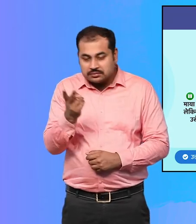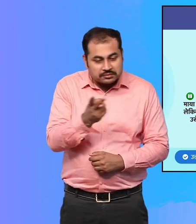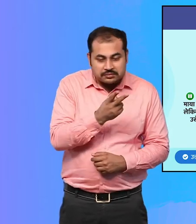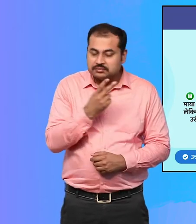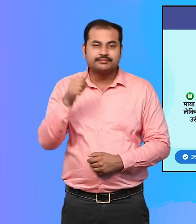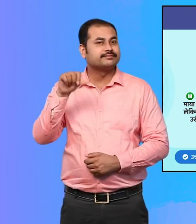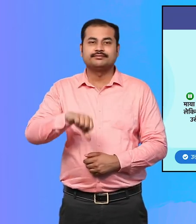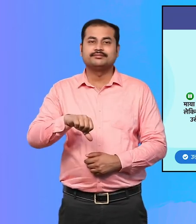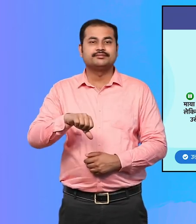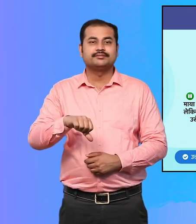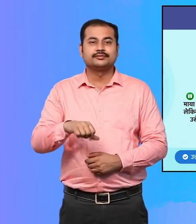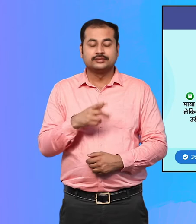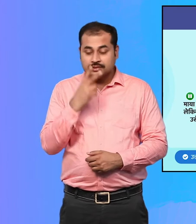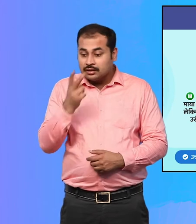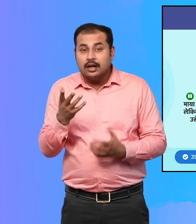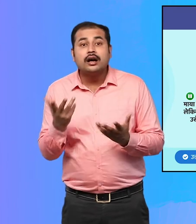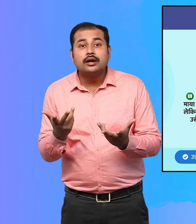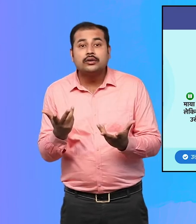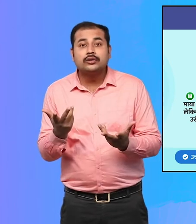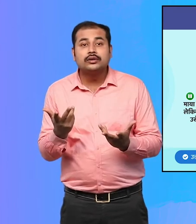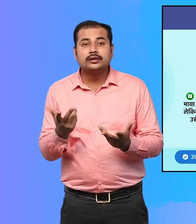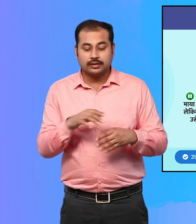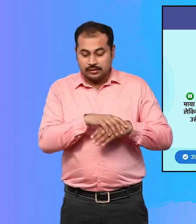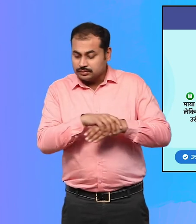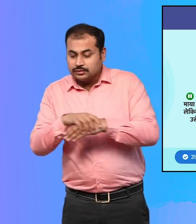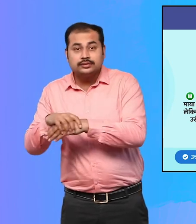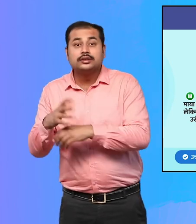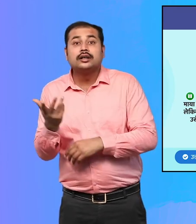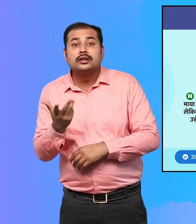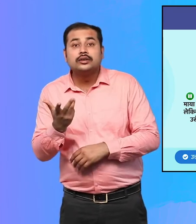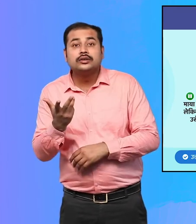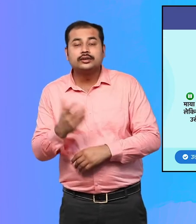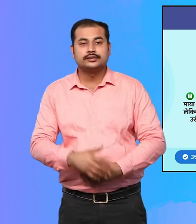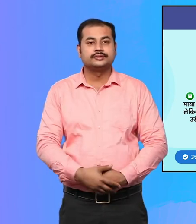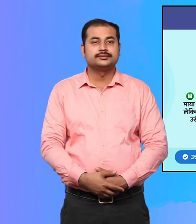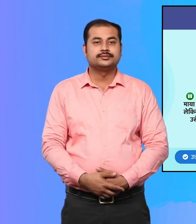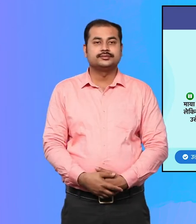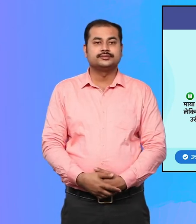देख नहीं सकती कौन उसका सही मार्गदर्शन कर सकता है